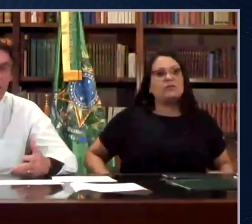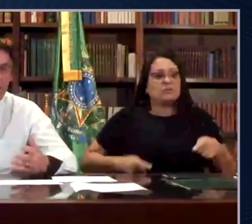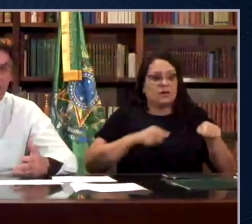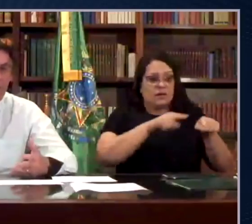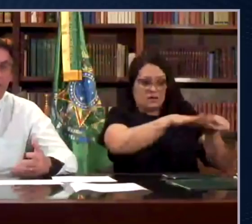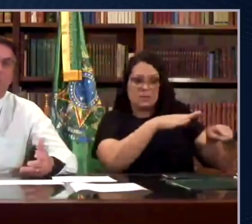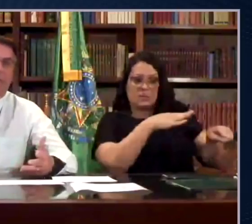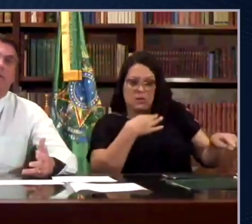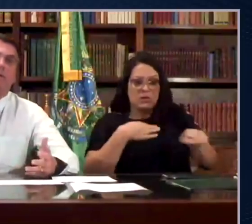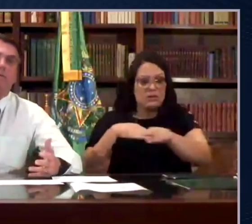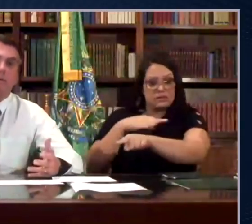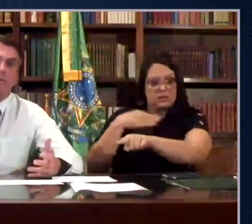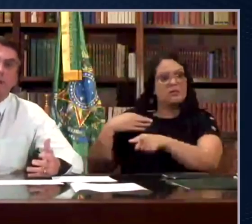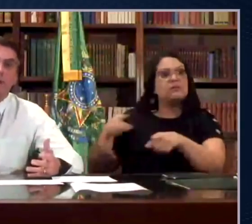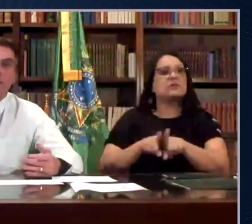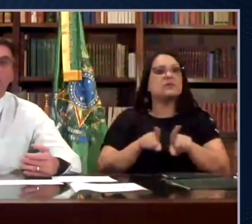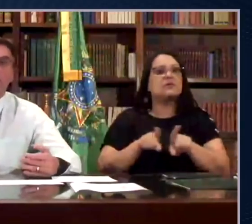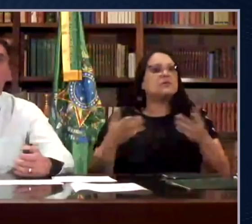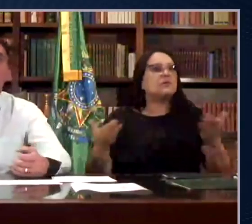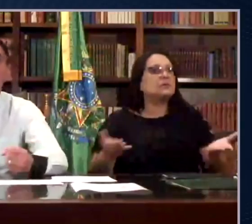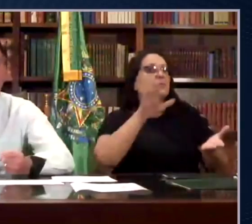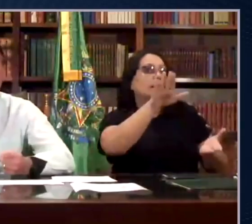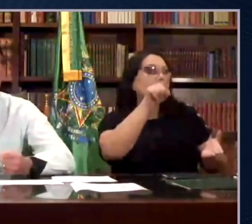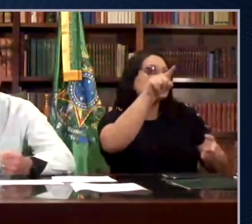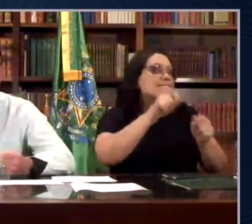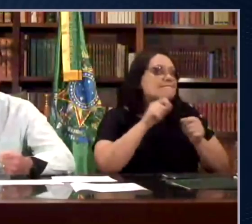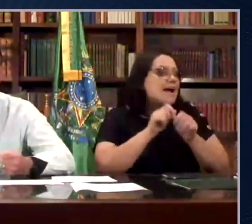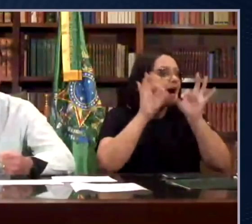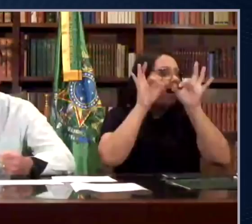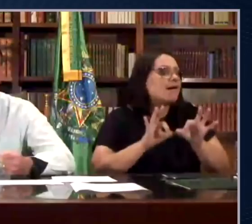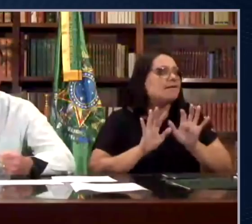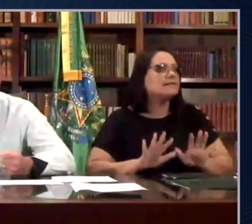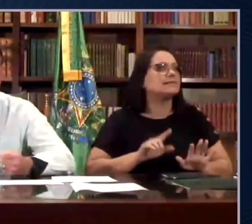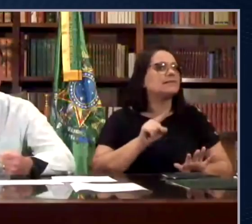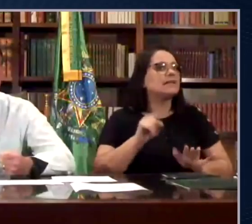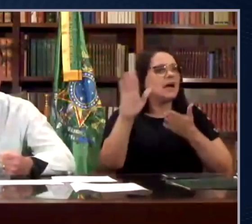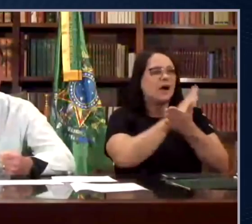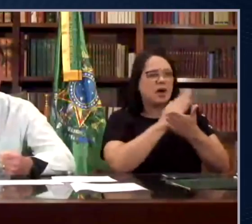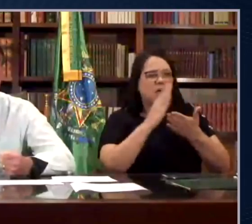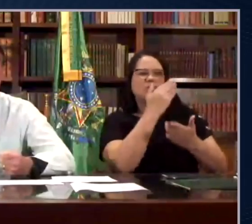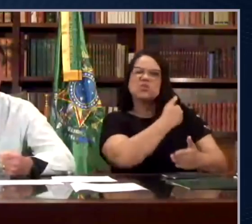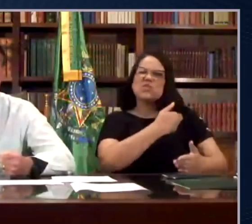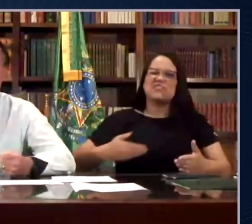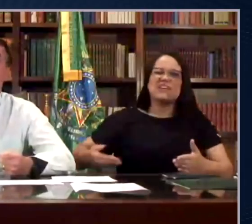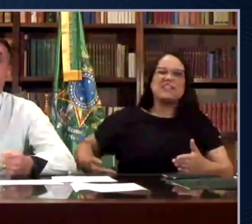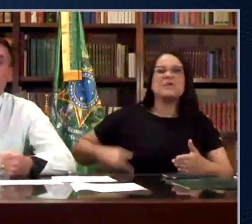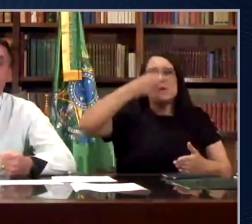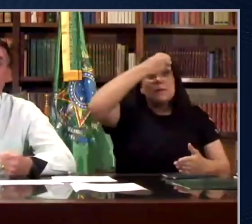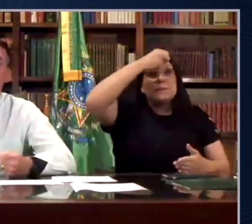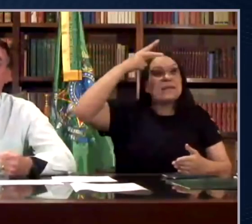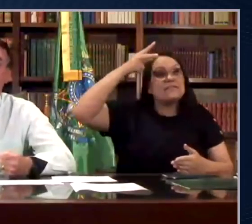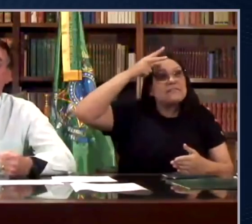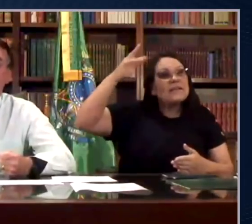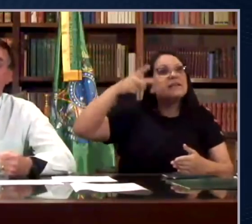também nessa luta contra o vírus. Mas se você fizer dessa forma que alguns governadores, alguns prefeitos estão fazendo, até